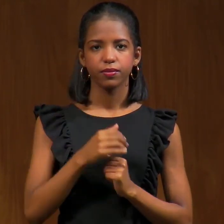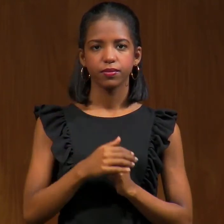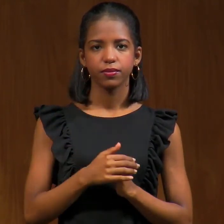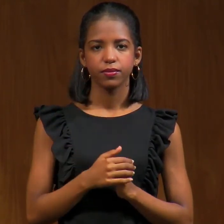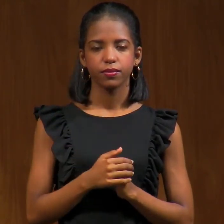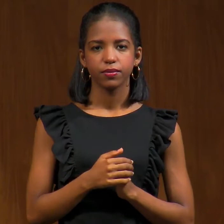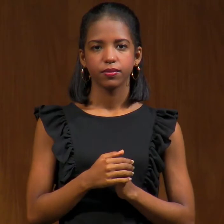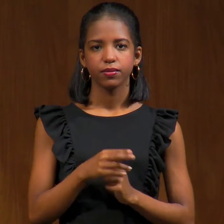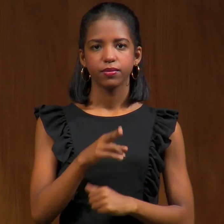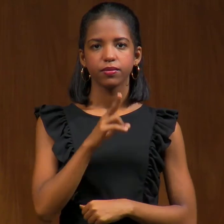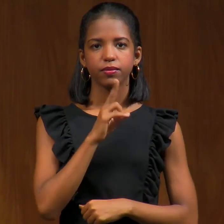Honduras,